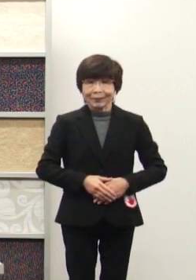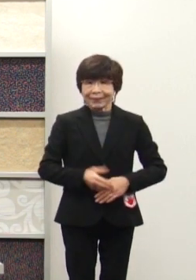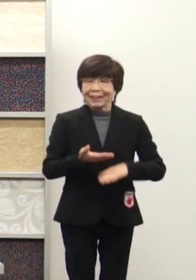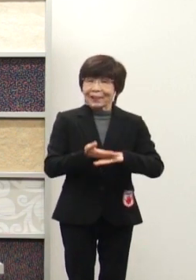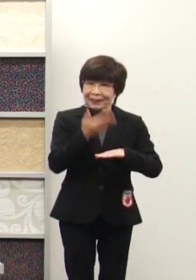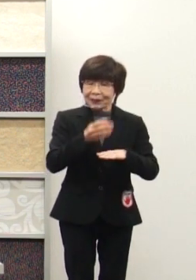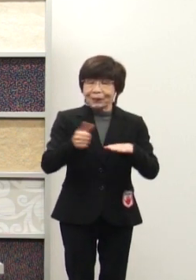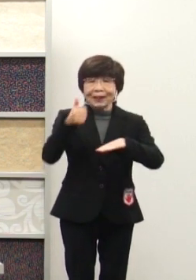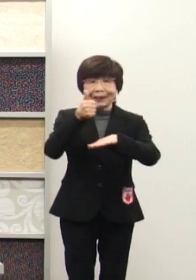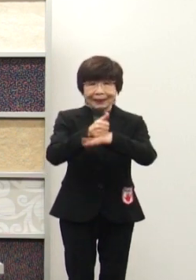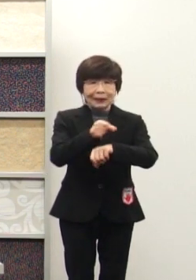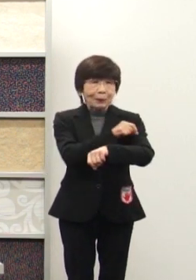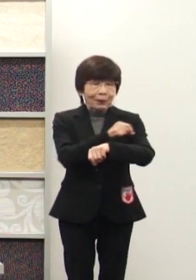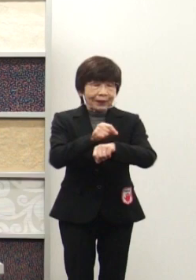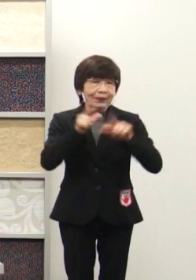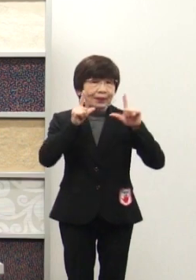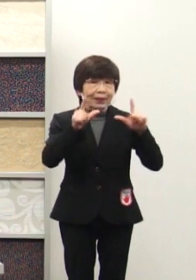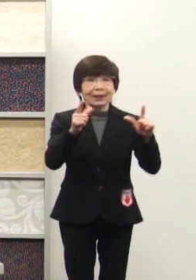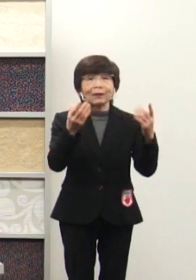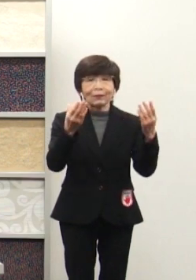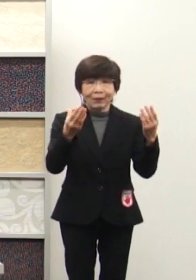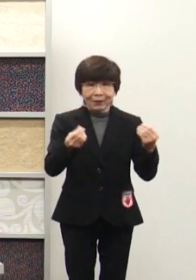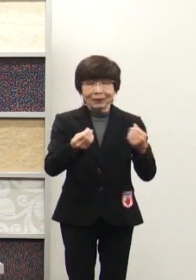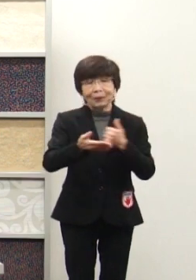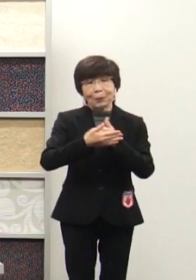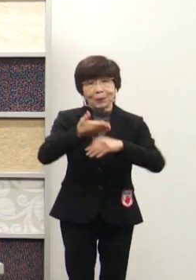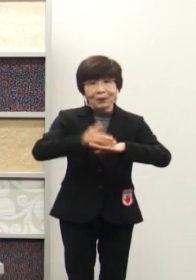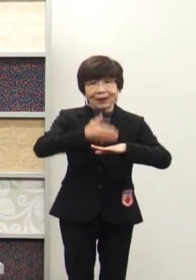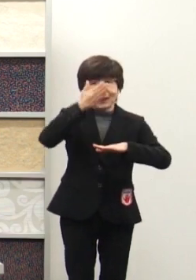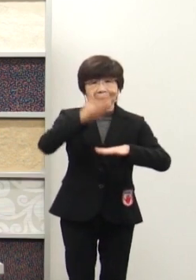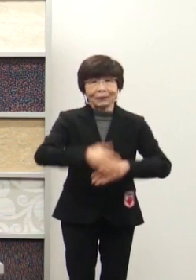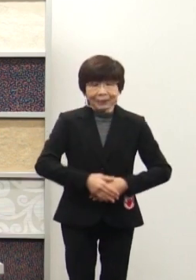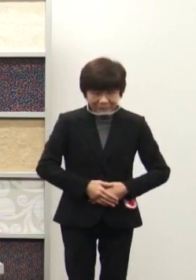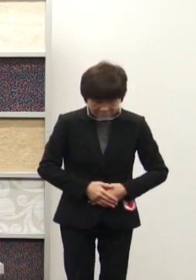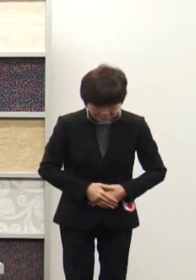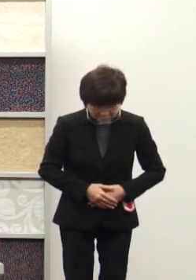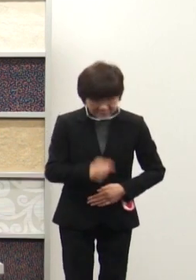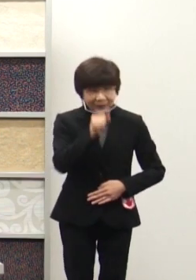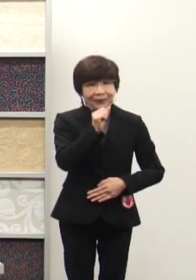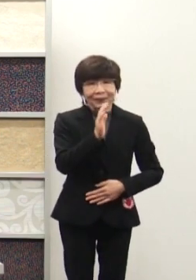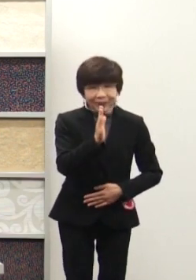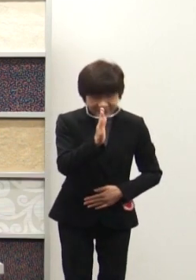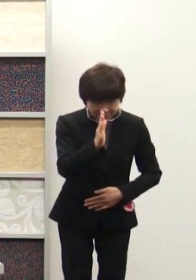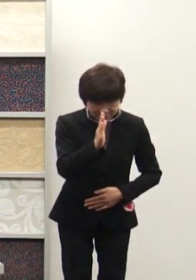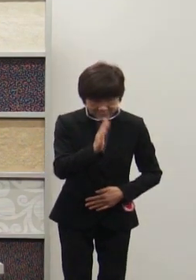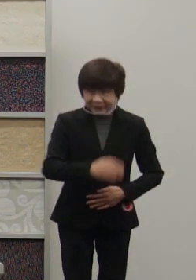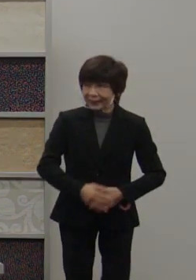知事の臨時記者会見を終了いたします。ご協力ありがとうございました。はい、 どうぞよろしくお願いいたします。